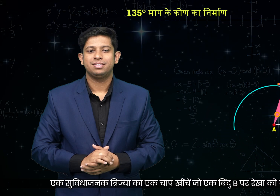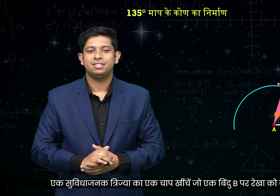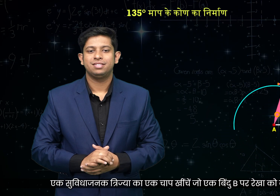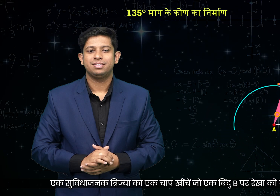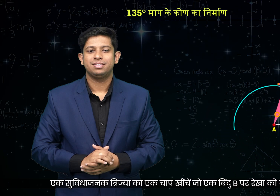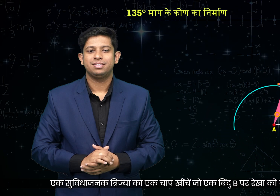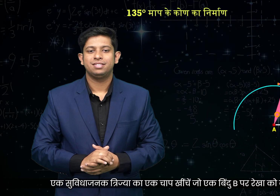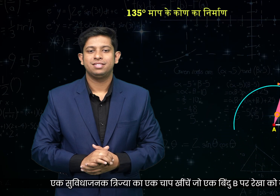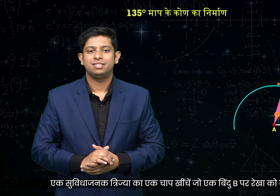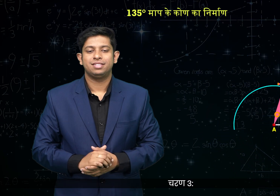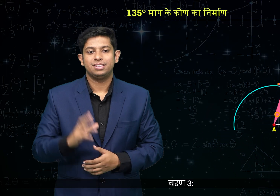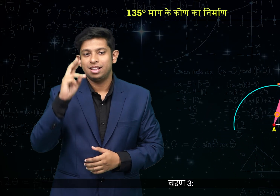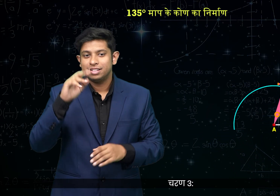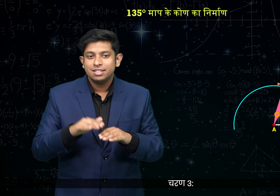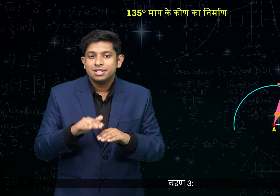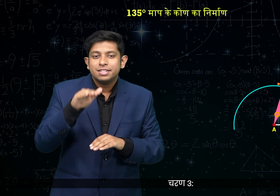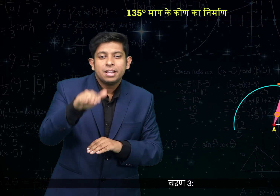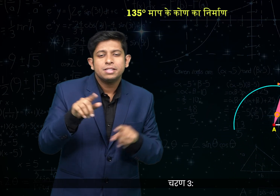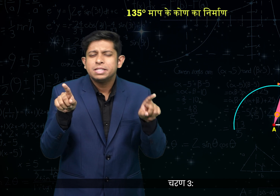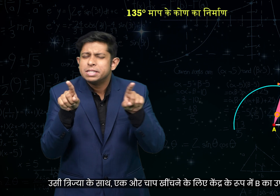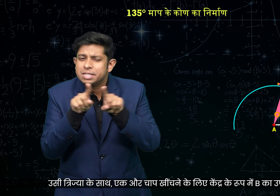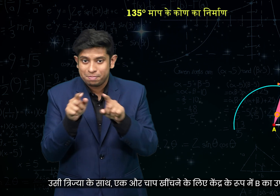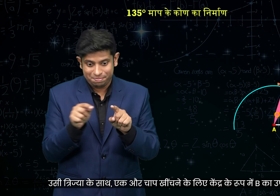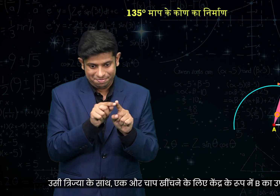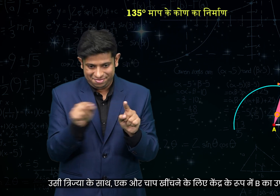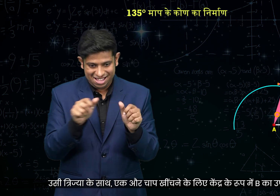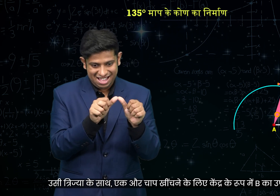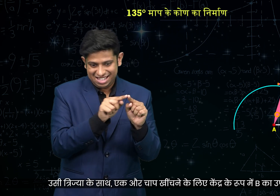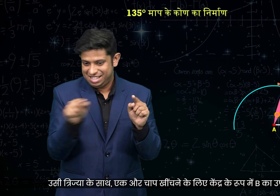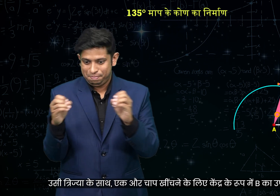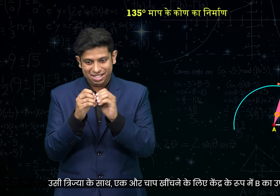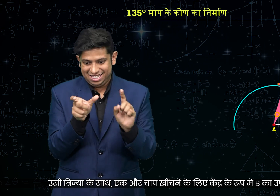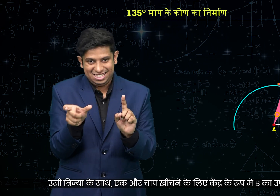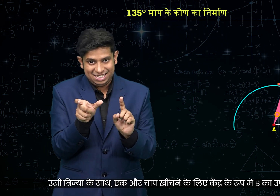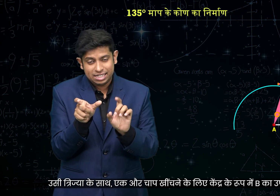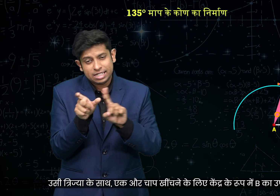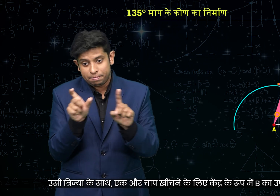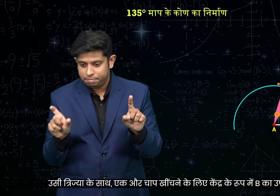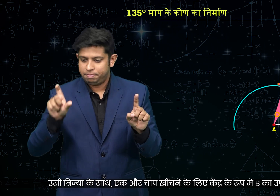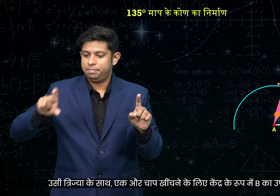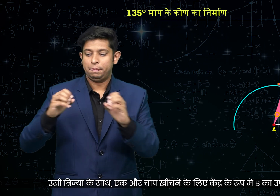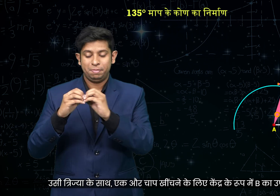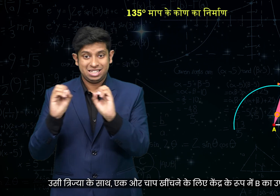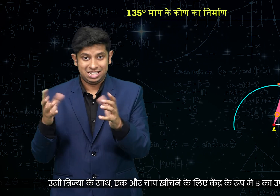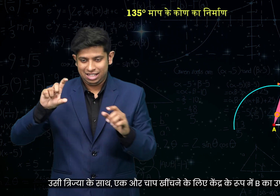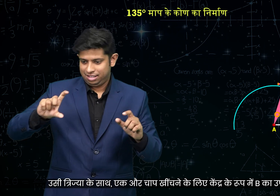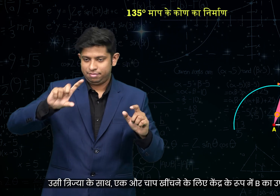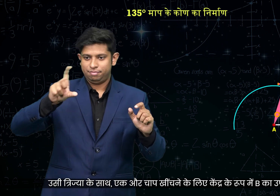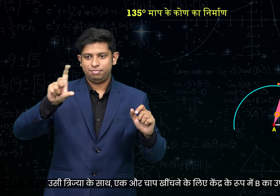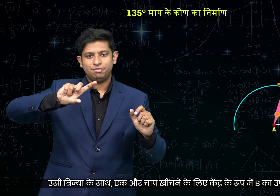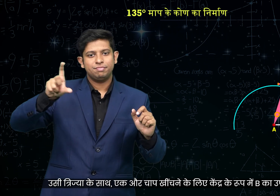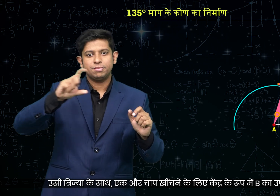चरण 3, उसी त्रिज्या के साथ एक और छाप खींचने के